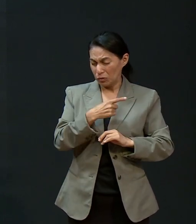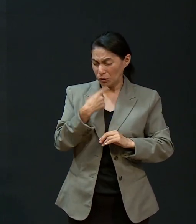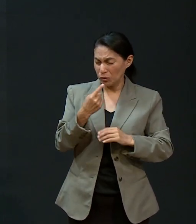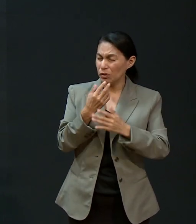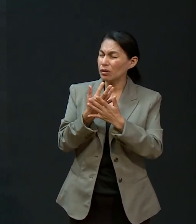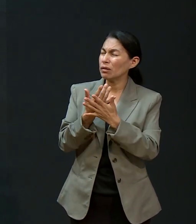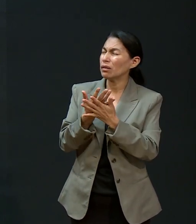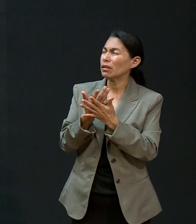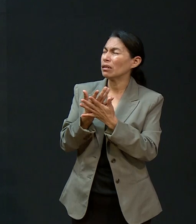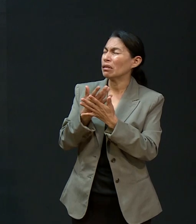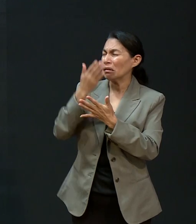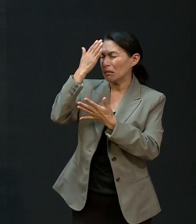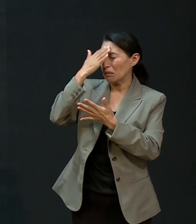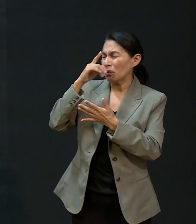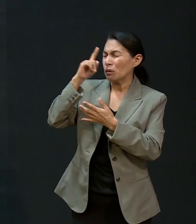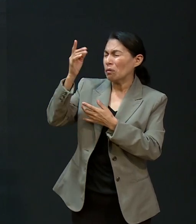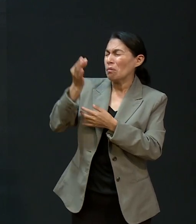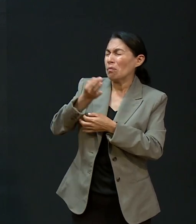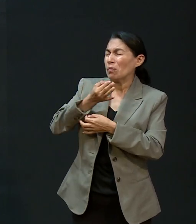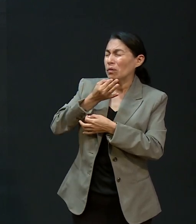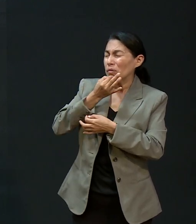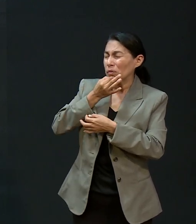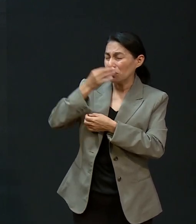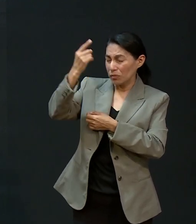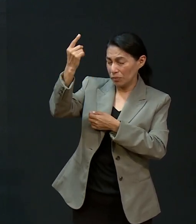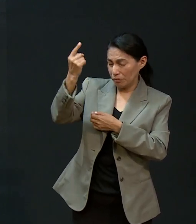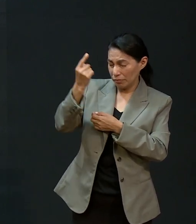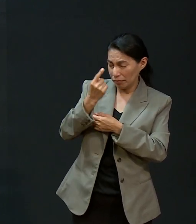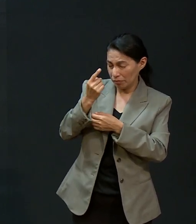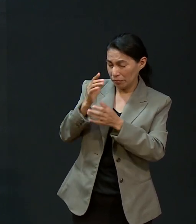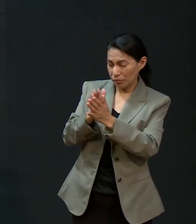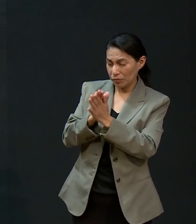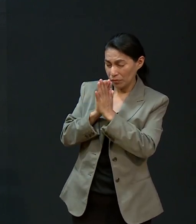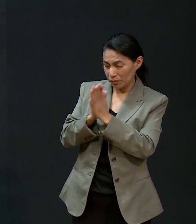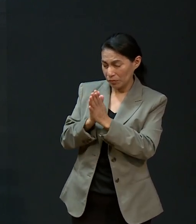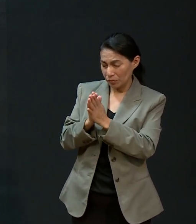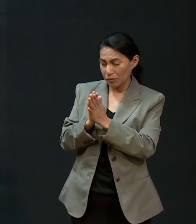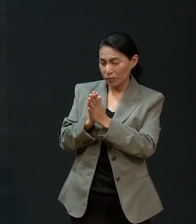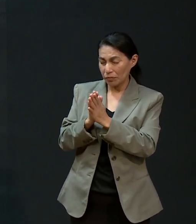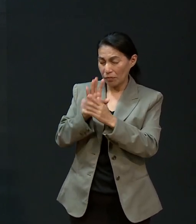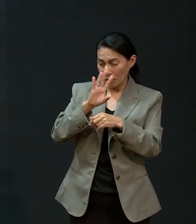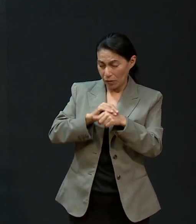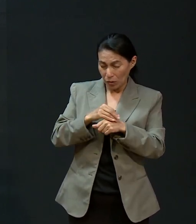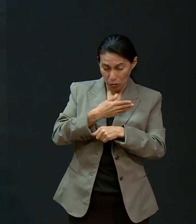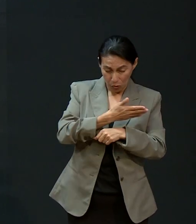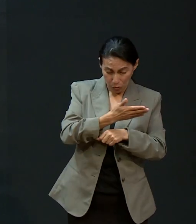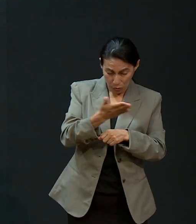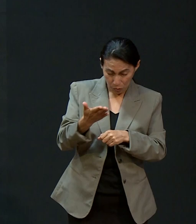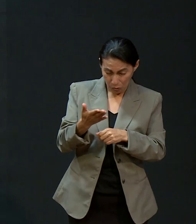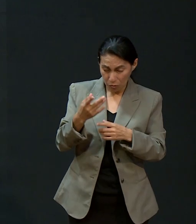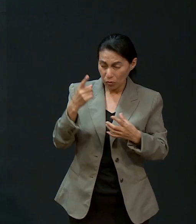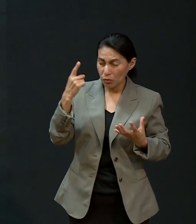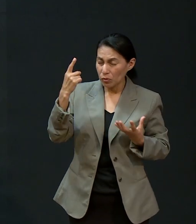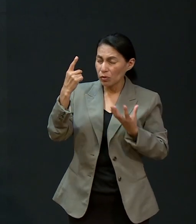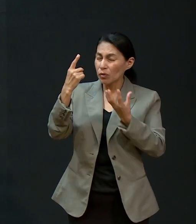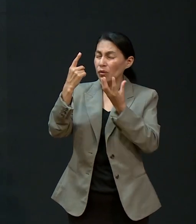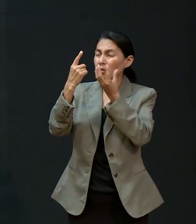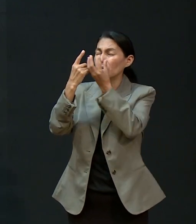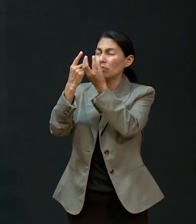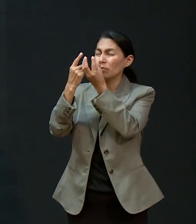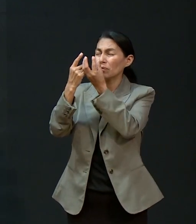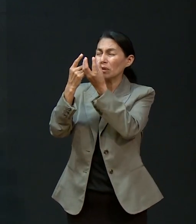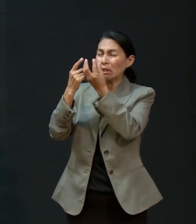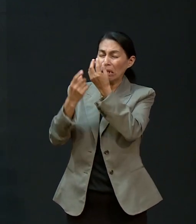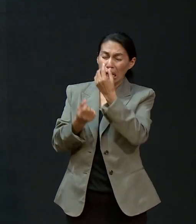nosotros. Amén. Señor, te pedimos con bastante anhelo que todos nosotros estuemos en